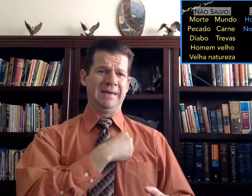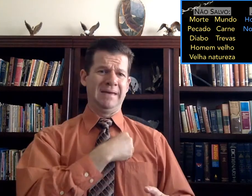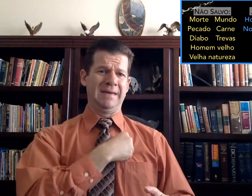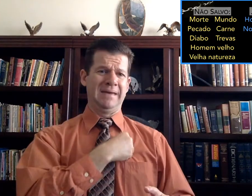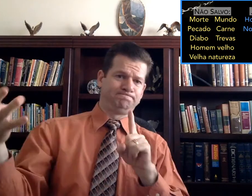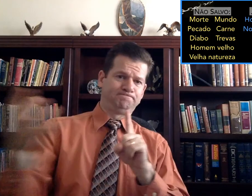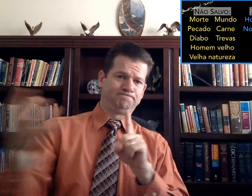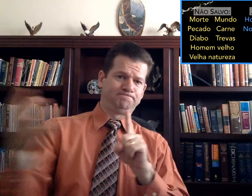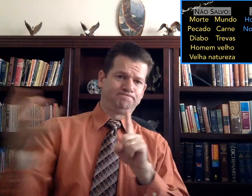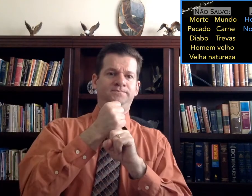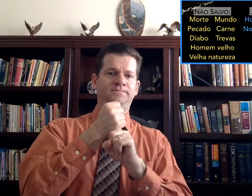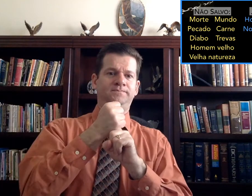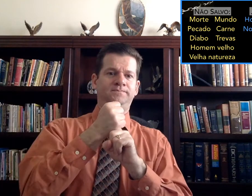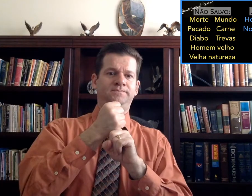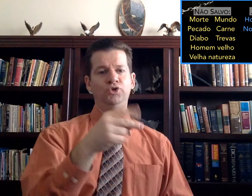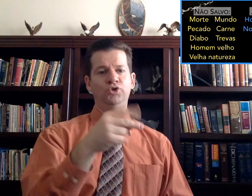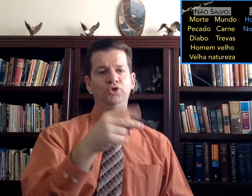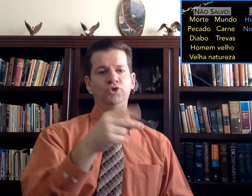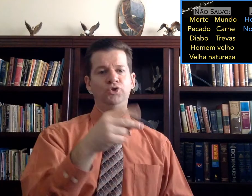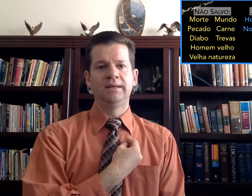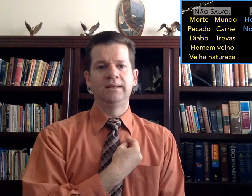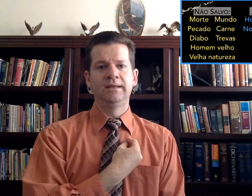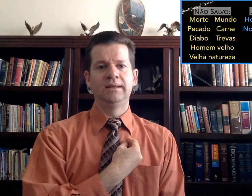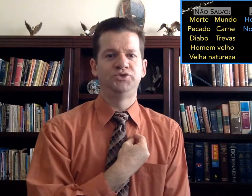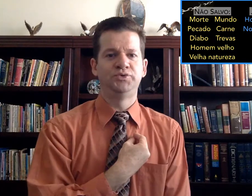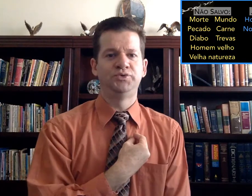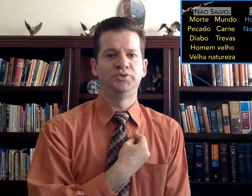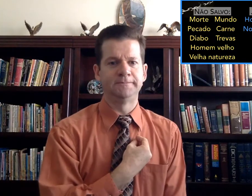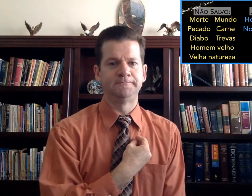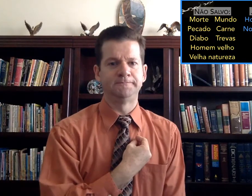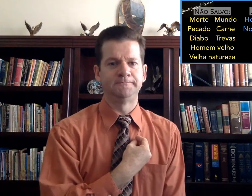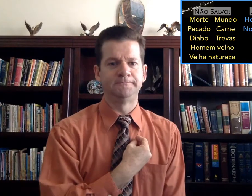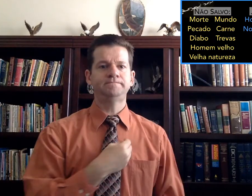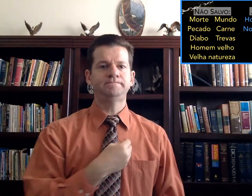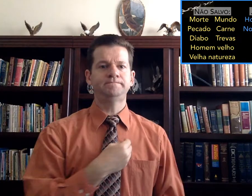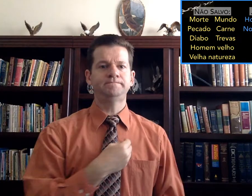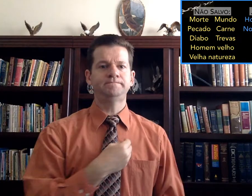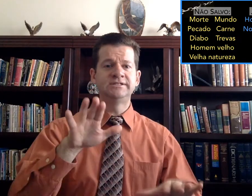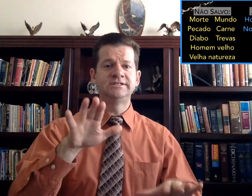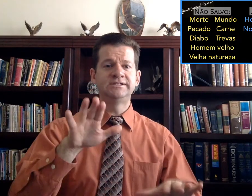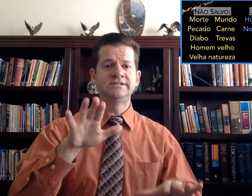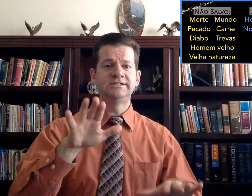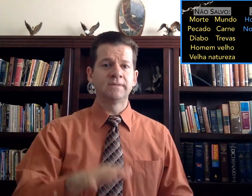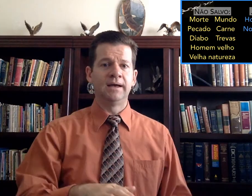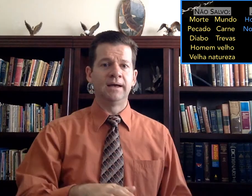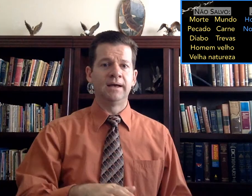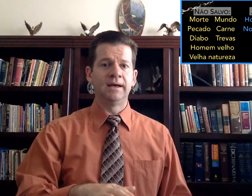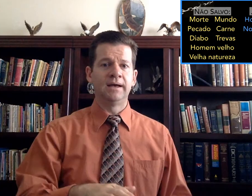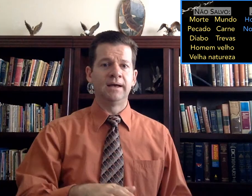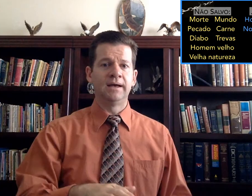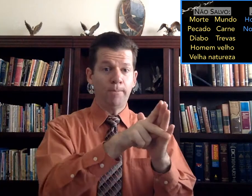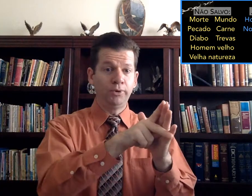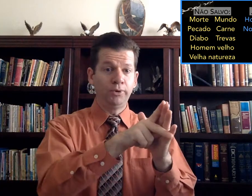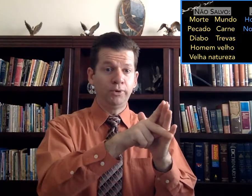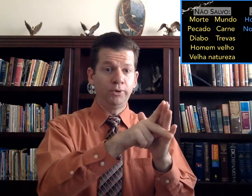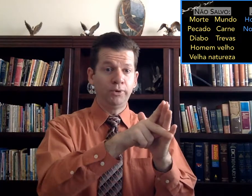pecado domina em sua vida. Às vezes, é o próprio